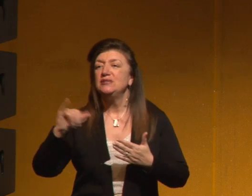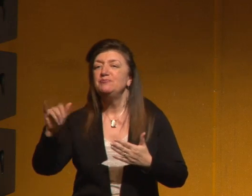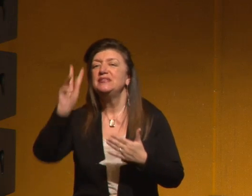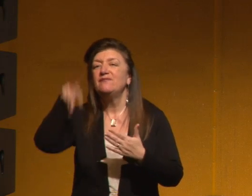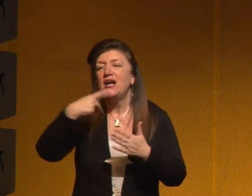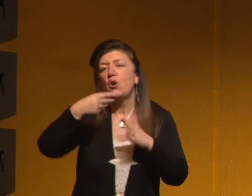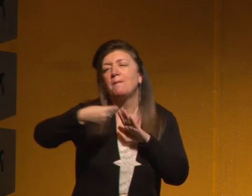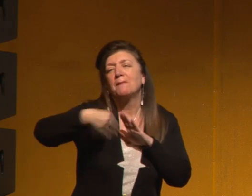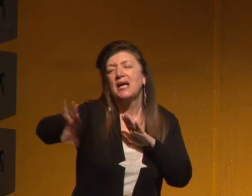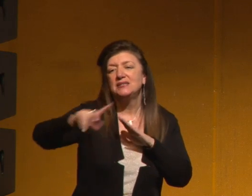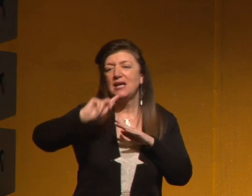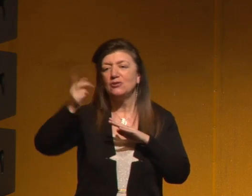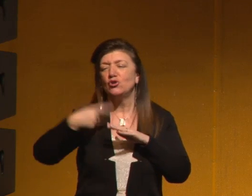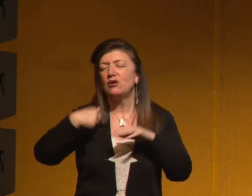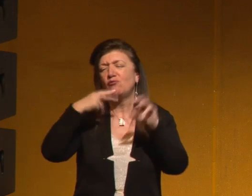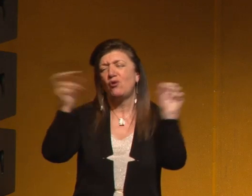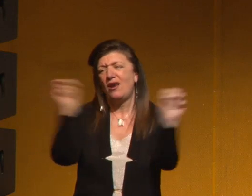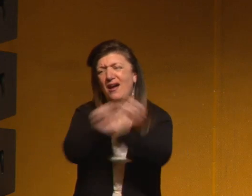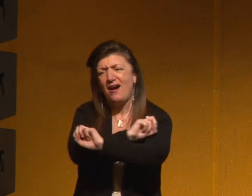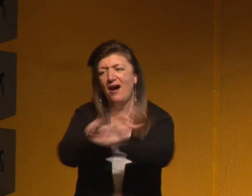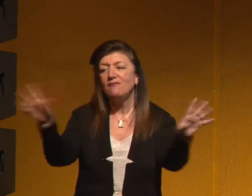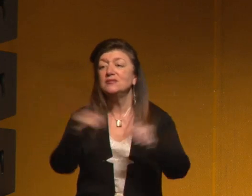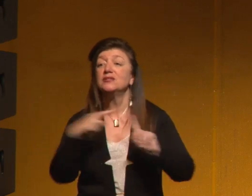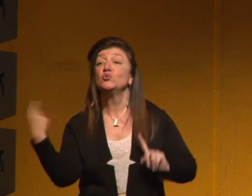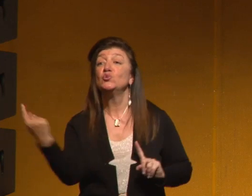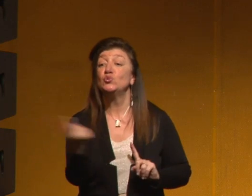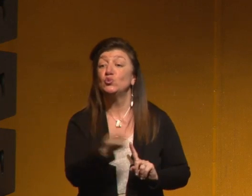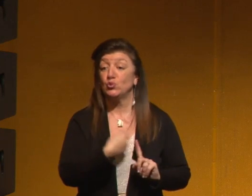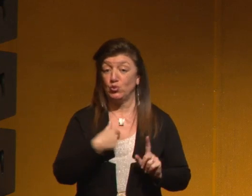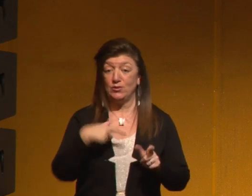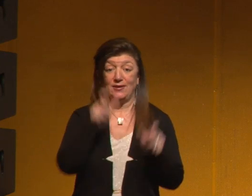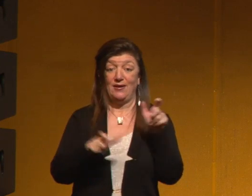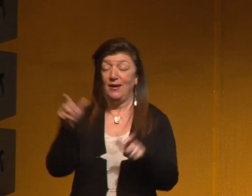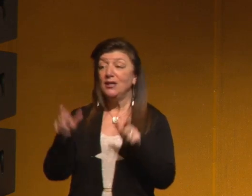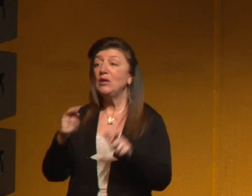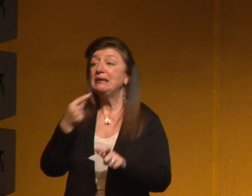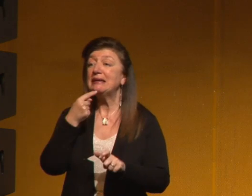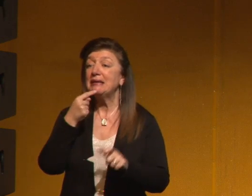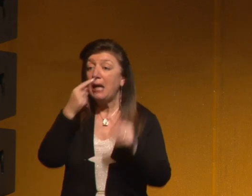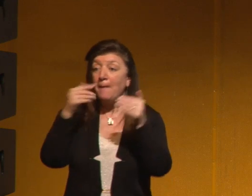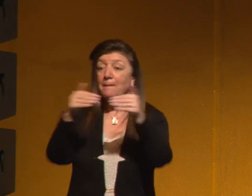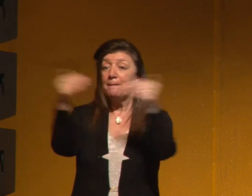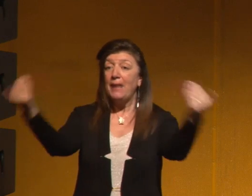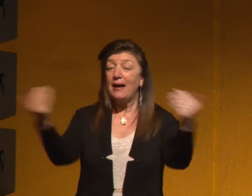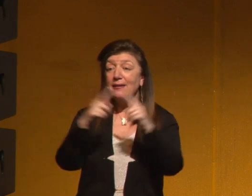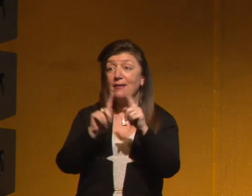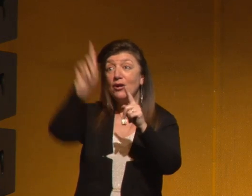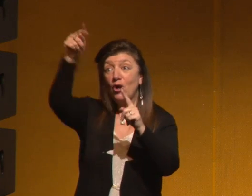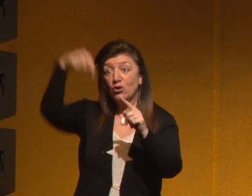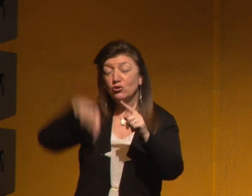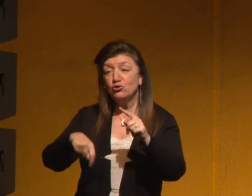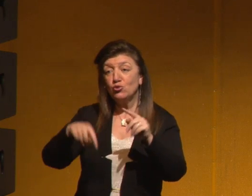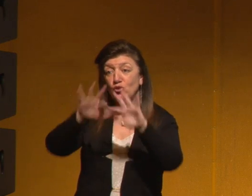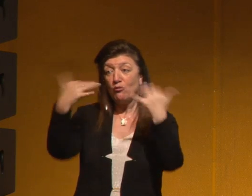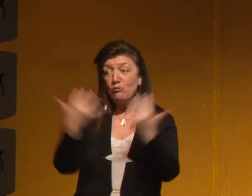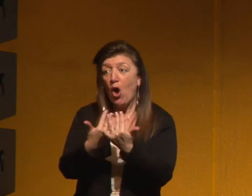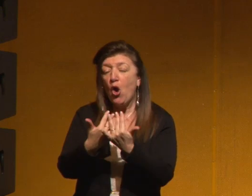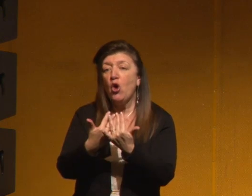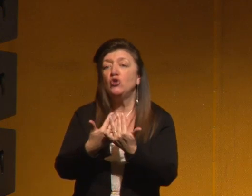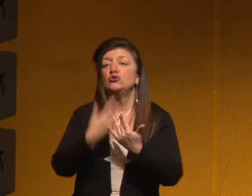lanciare a tutti noi sono le barriere tra il nord e il sud del mondo tra il benessere alla disperazione